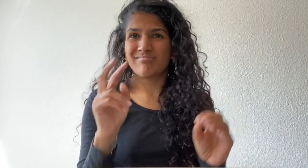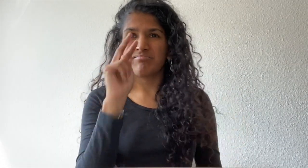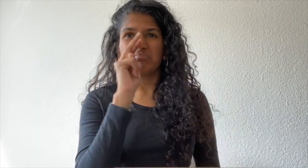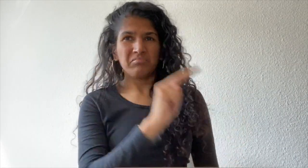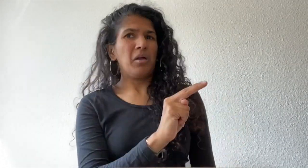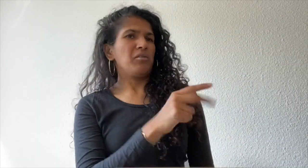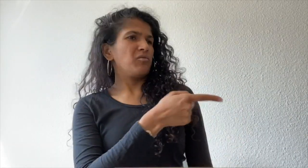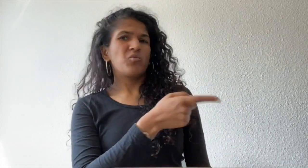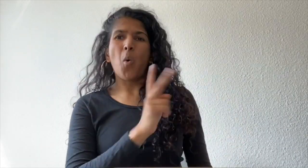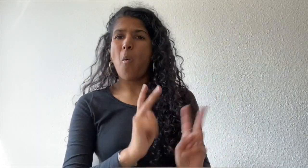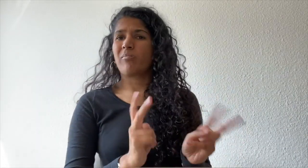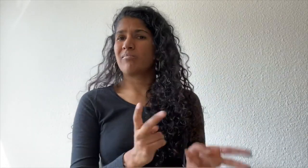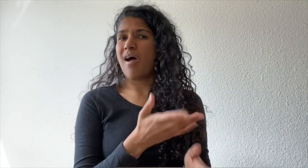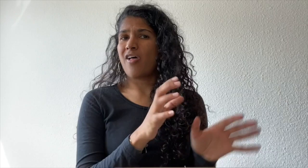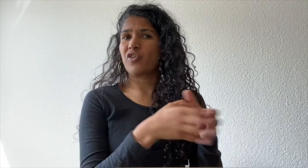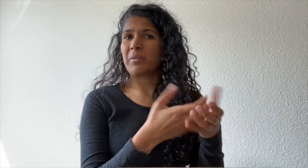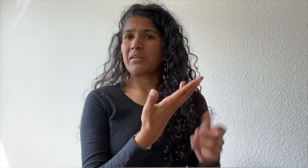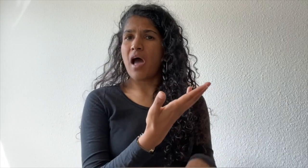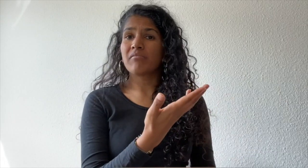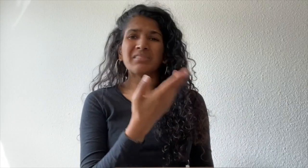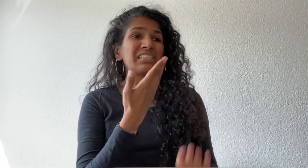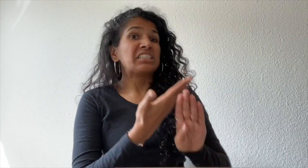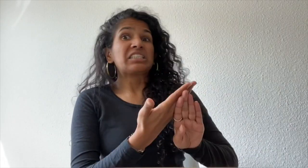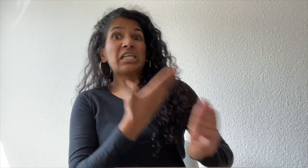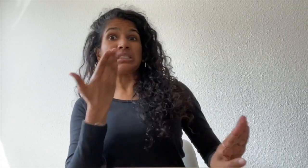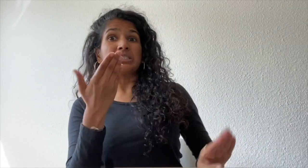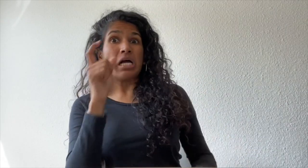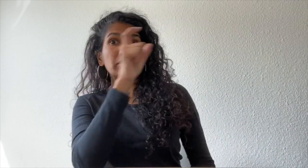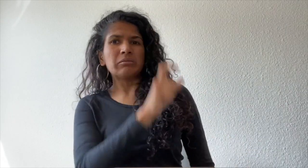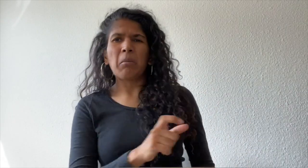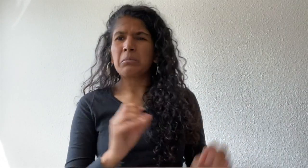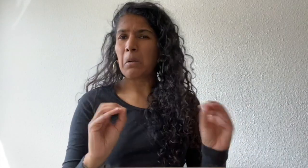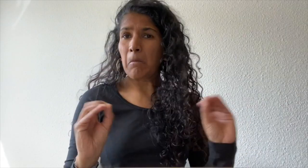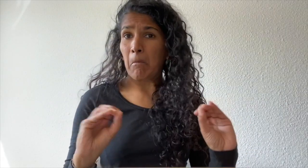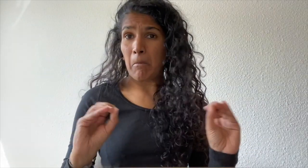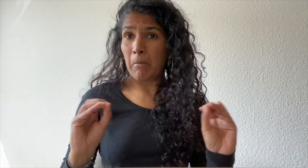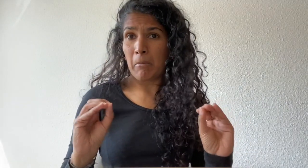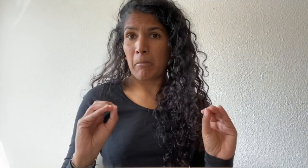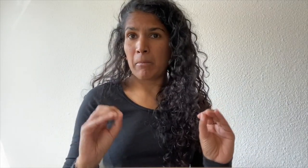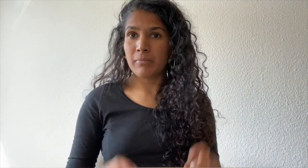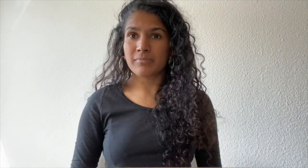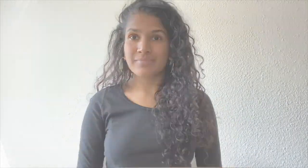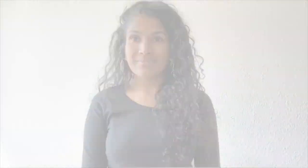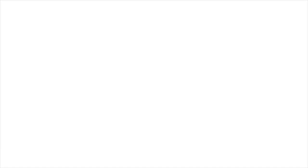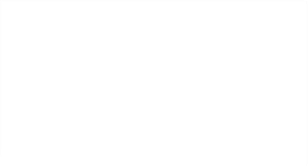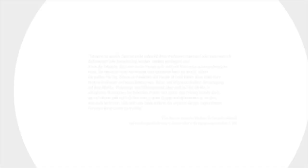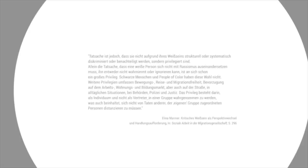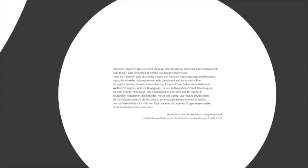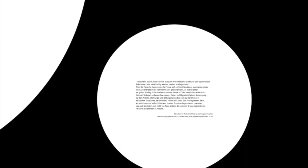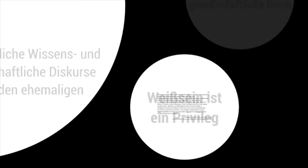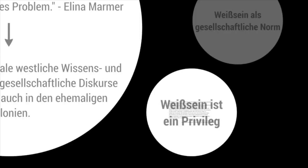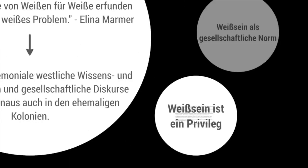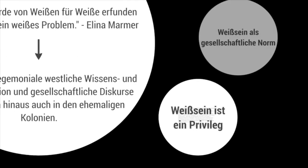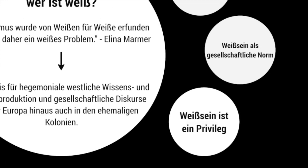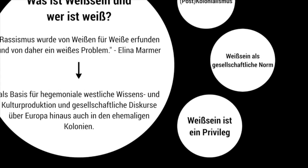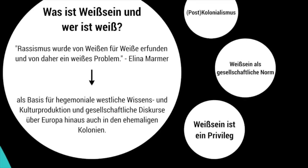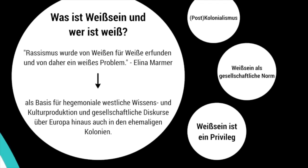reduziert. Und das bedeutet auch, sich nicht von Taten anderer, der eigenen Gruppe zugeordneten Person distanzieren zu müssen.